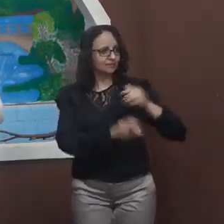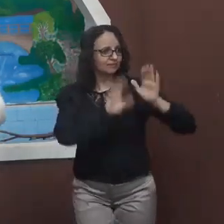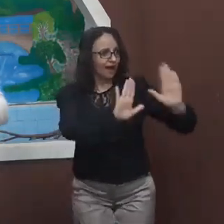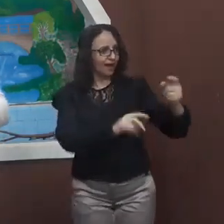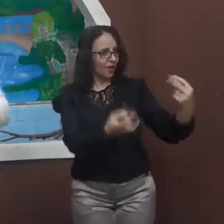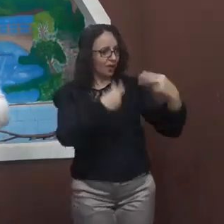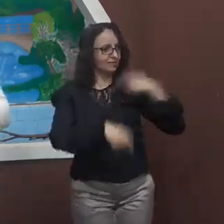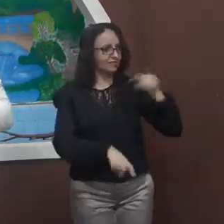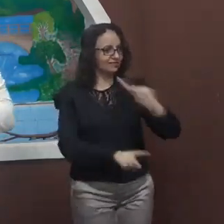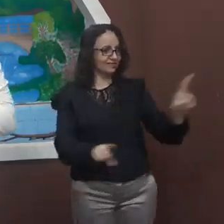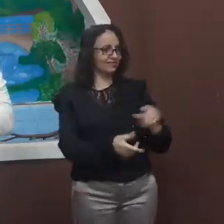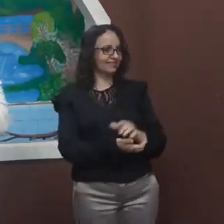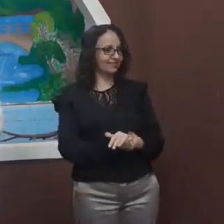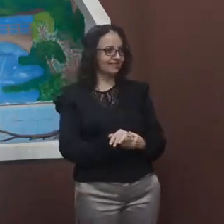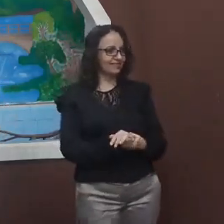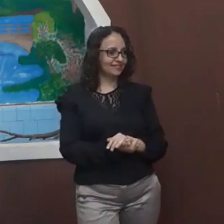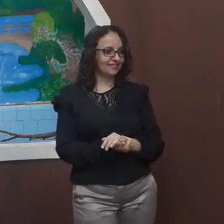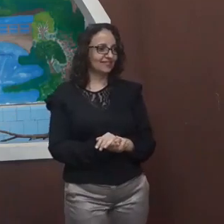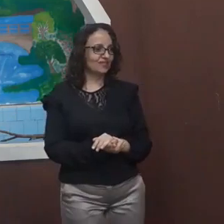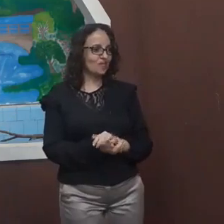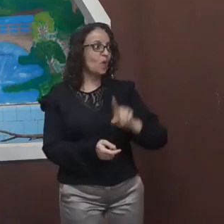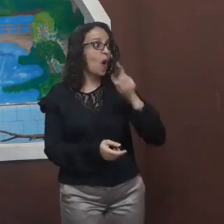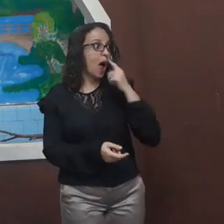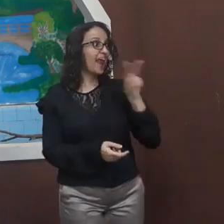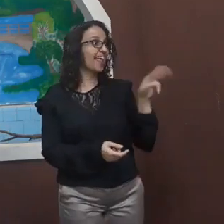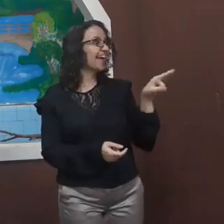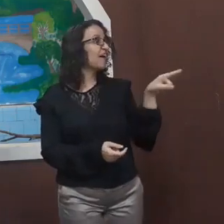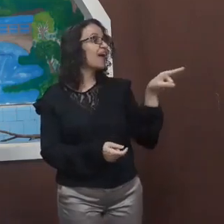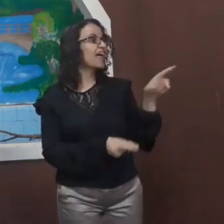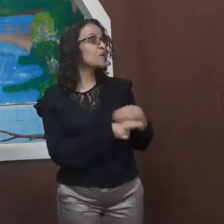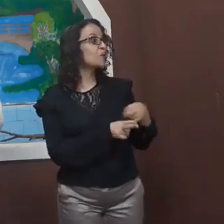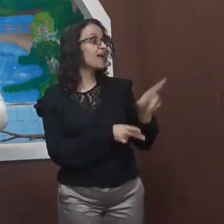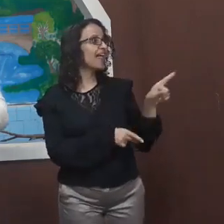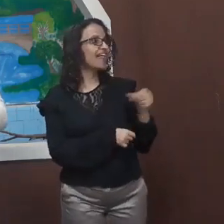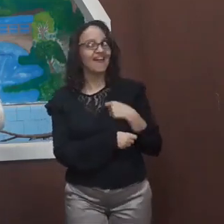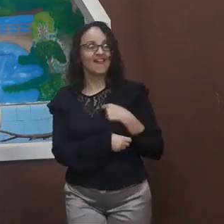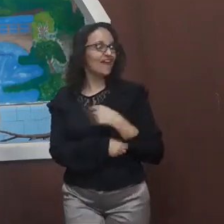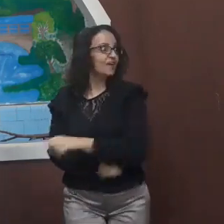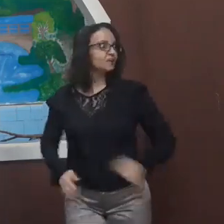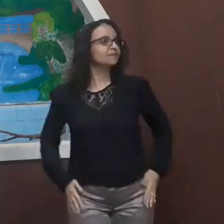Porque se olhar para o canto, eu pá. Não é?